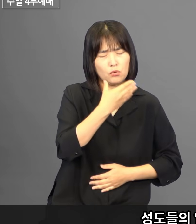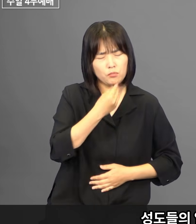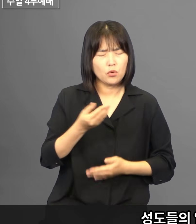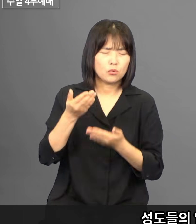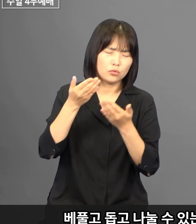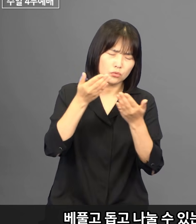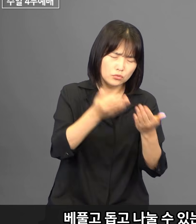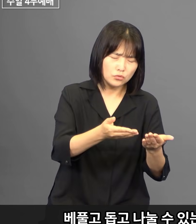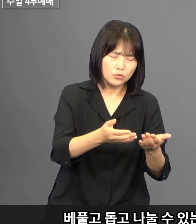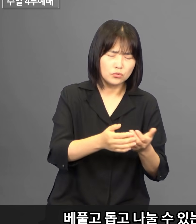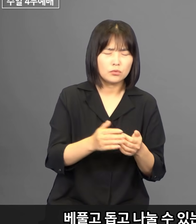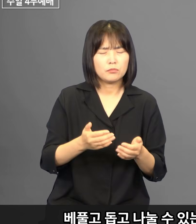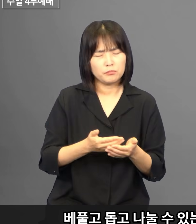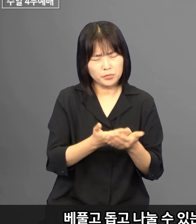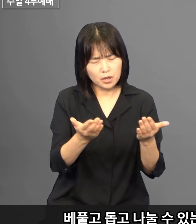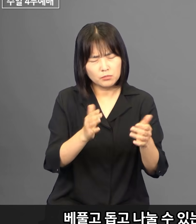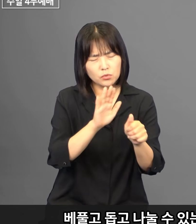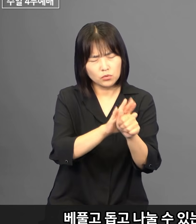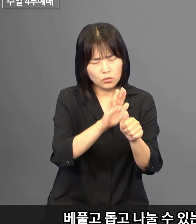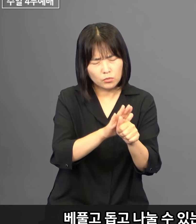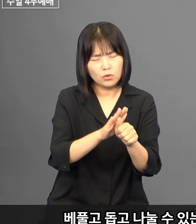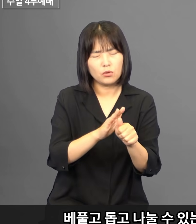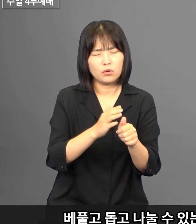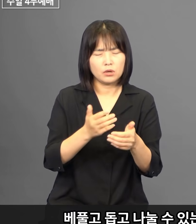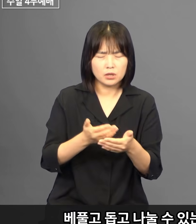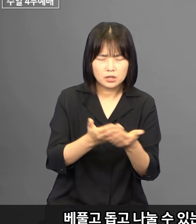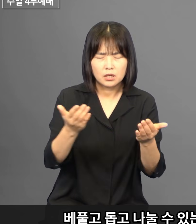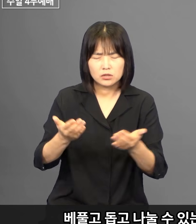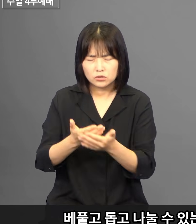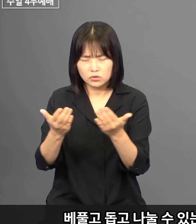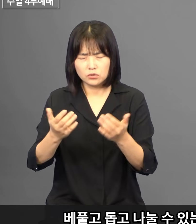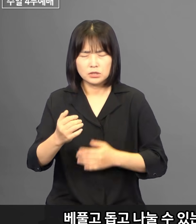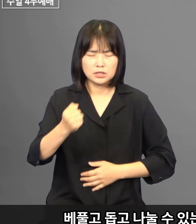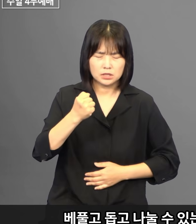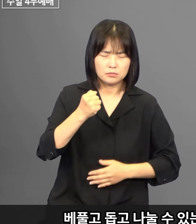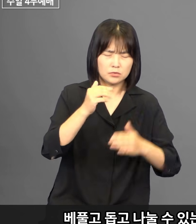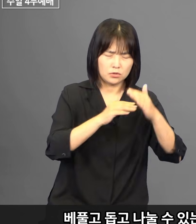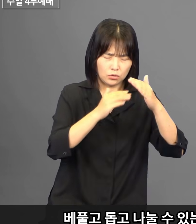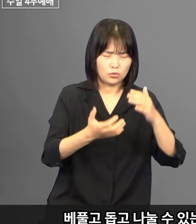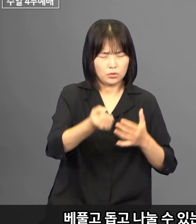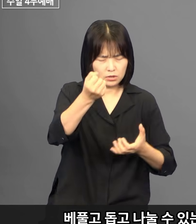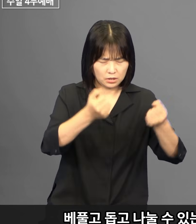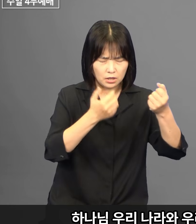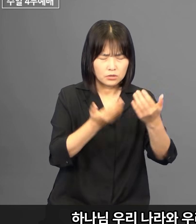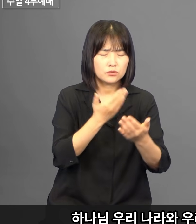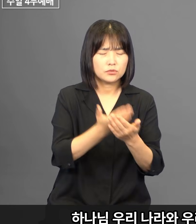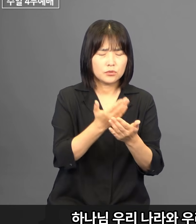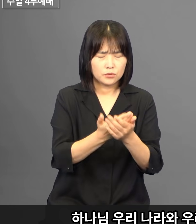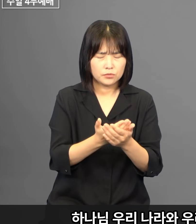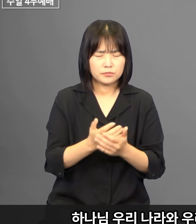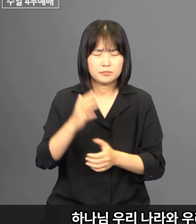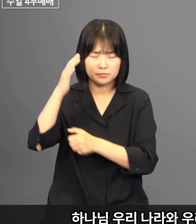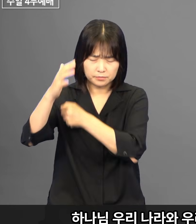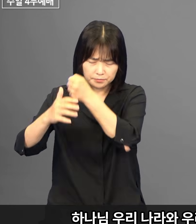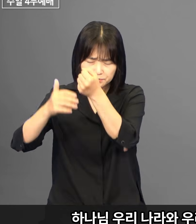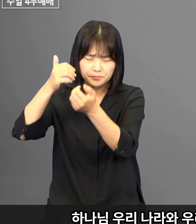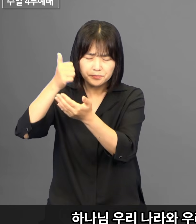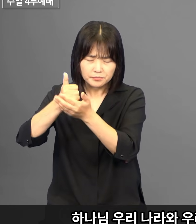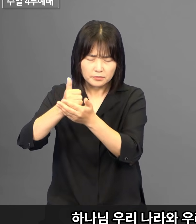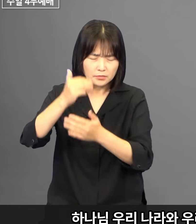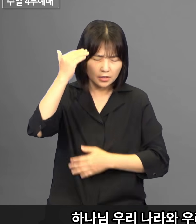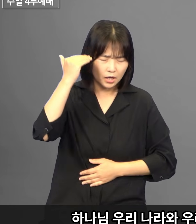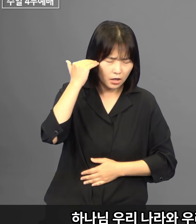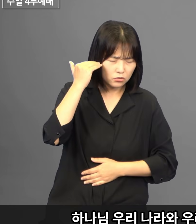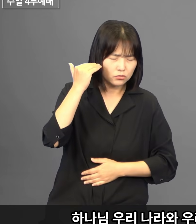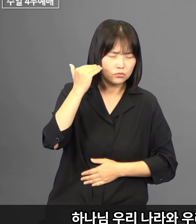주시고 베풀고 돕고 나눌 수 있는 힘이 성도들에게 있게 하옵소서. 하나님, 우리나라와